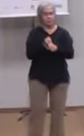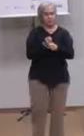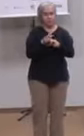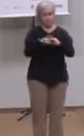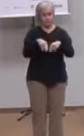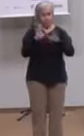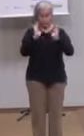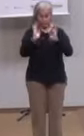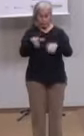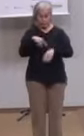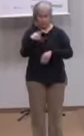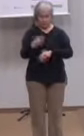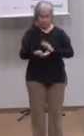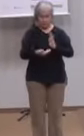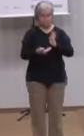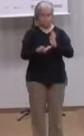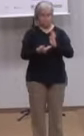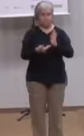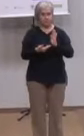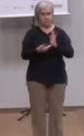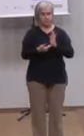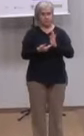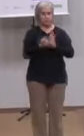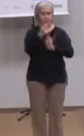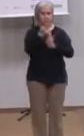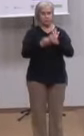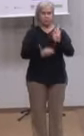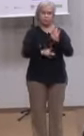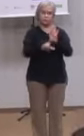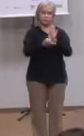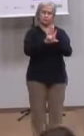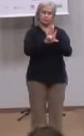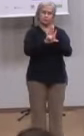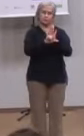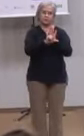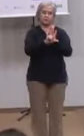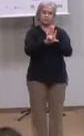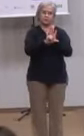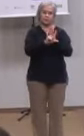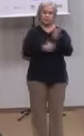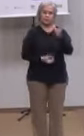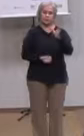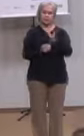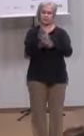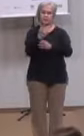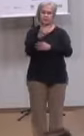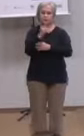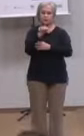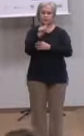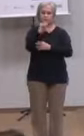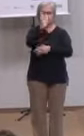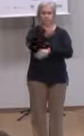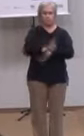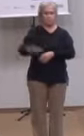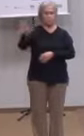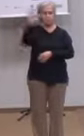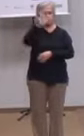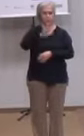já tramitava nessa casa um projeto de lei que cria o Dia Nacional de Luta contra